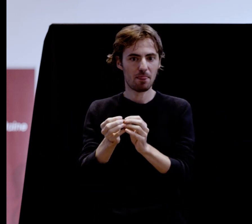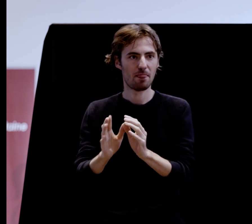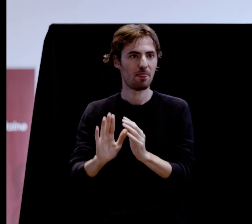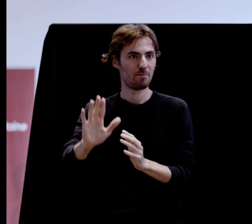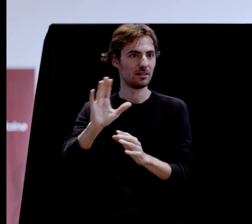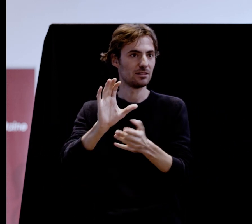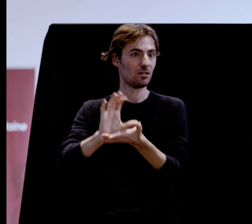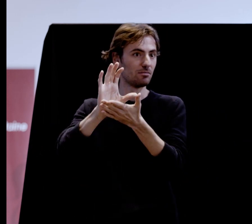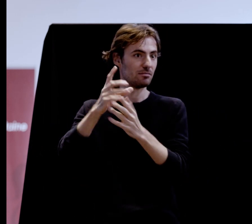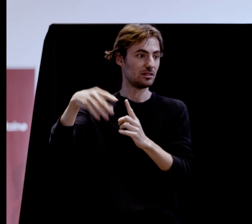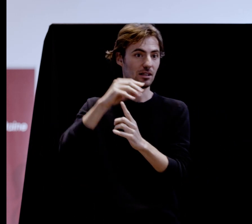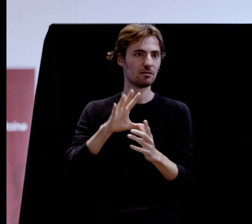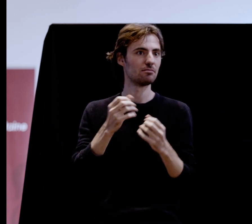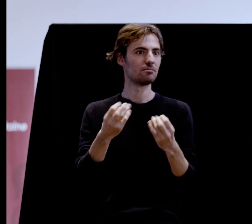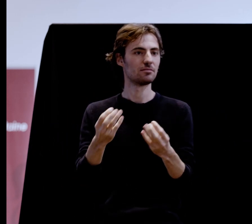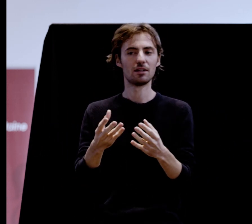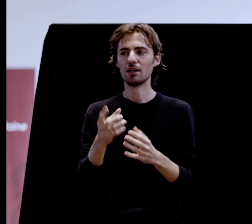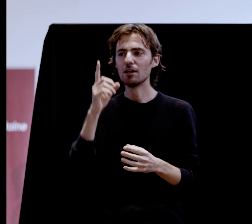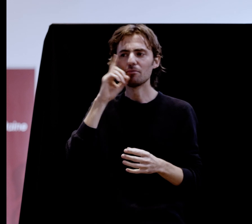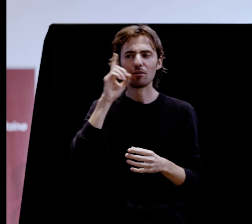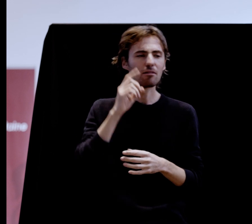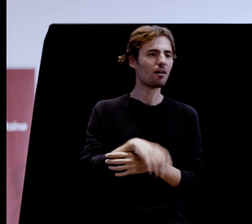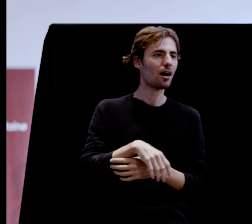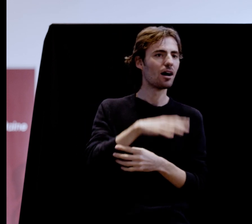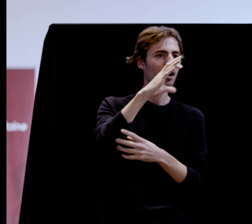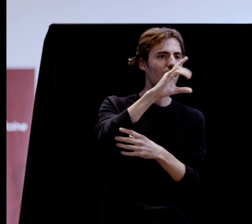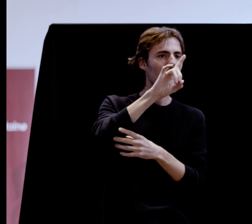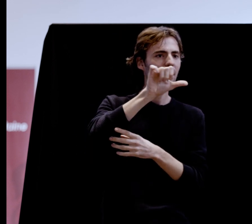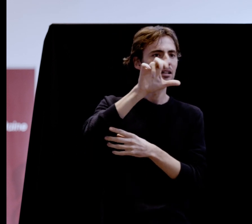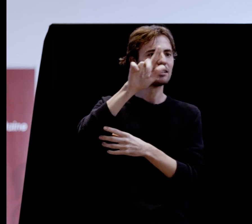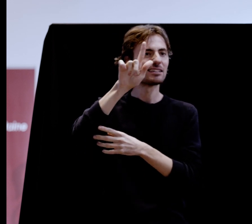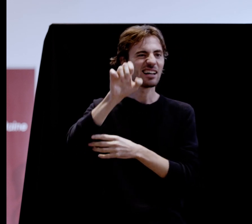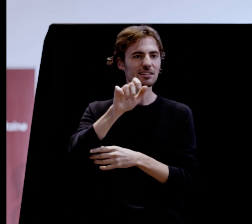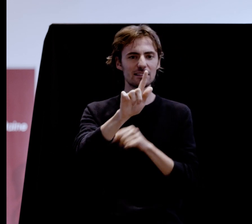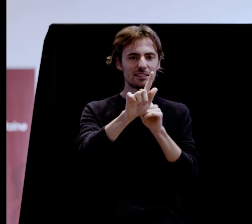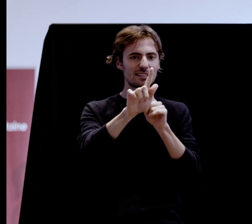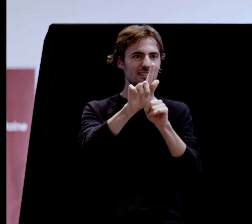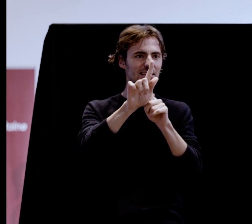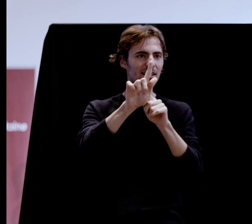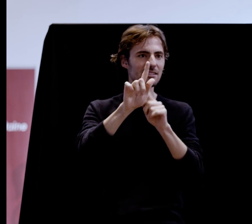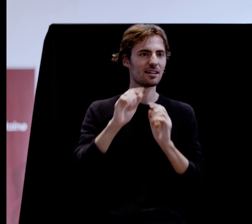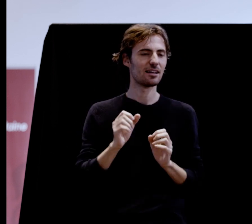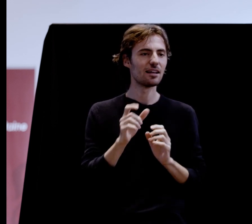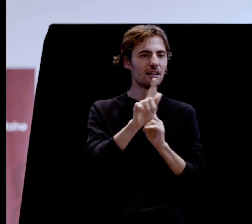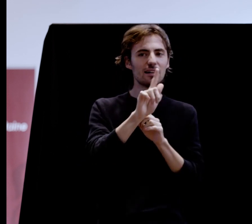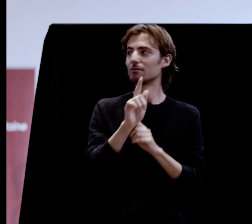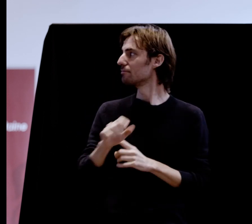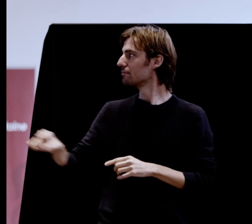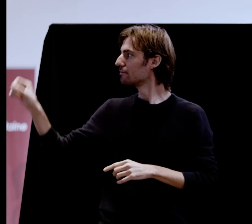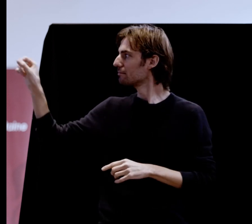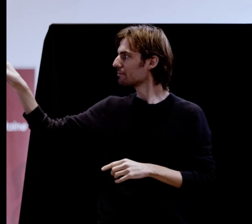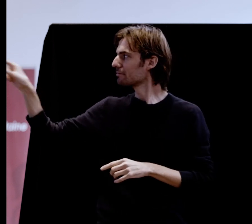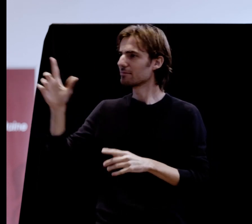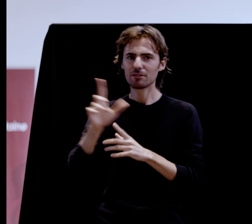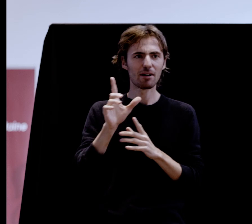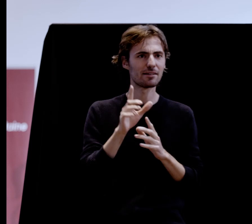Charge, puisque dans l'acronyme, il représente le G pour hypoplasie génitale. Hypoplasie génitale